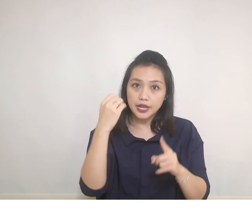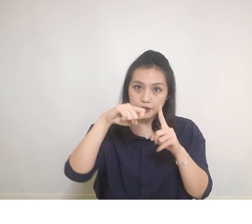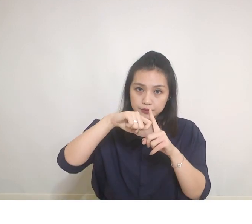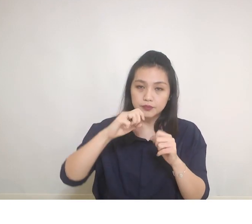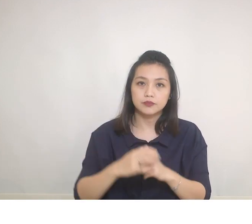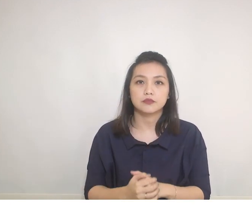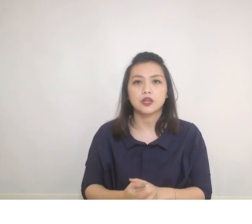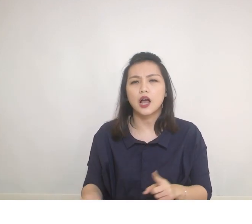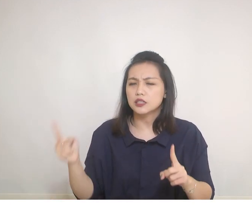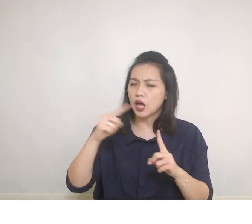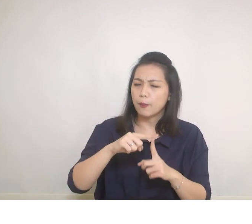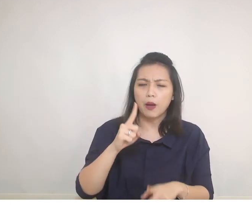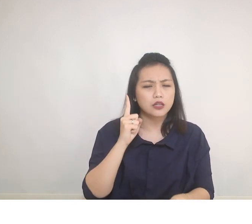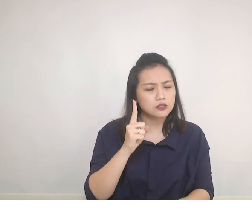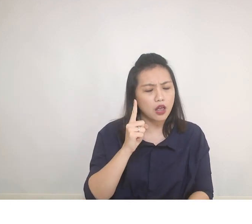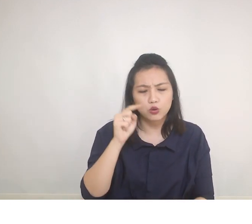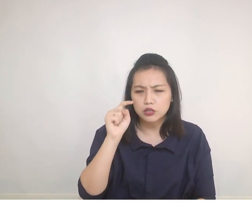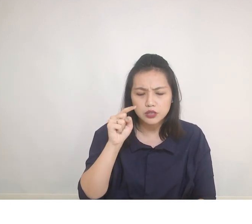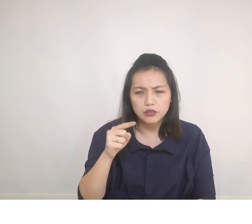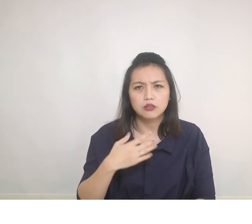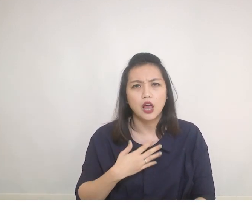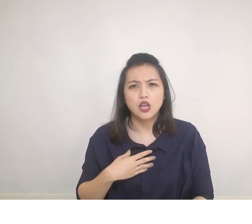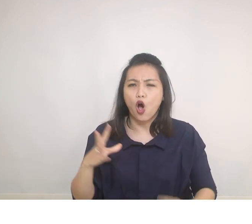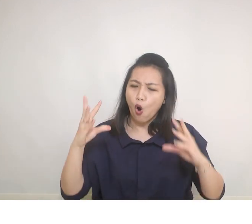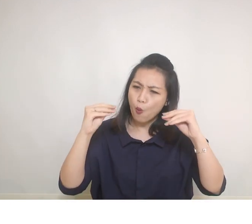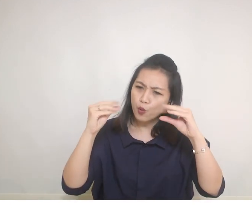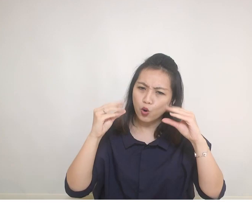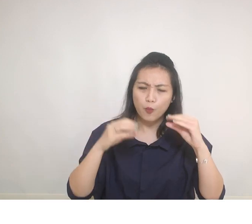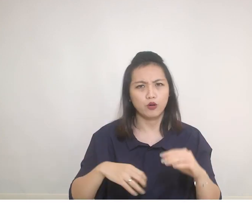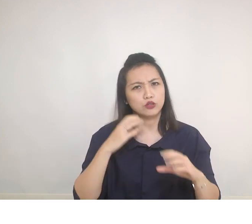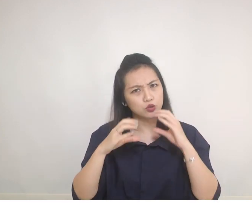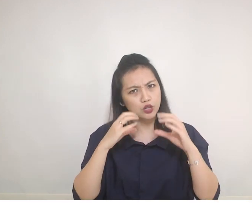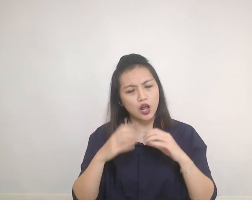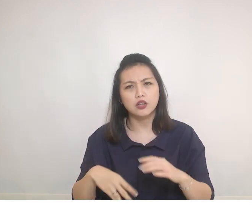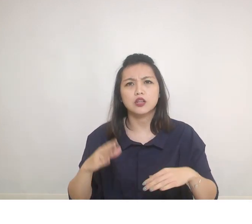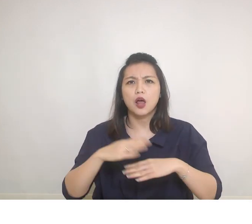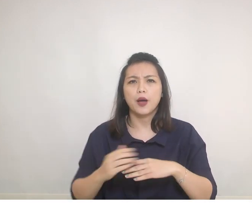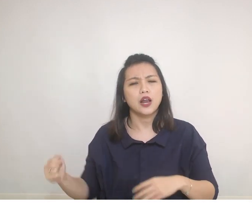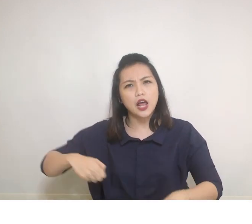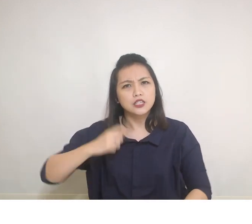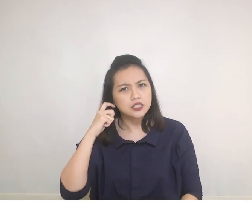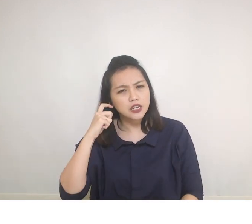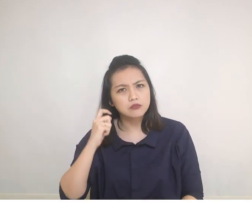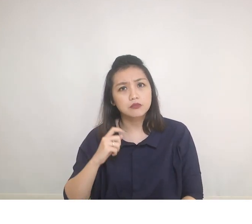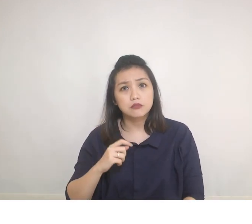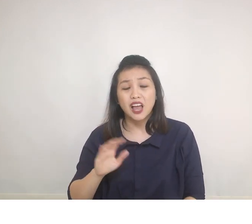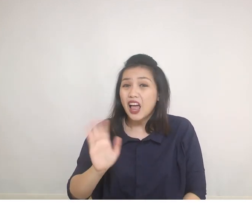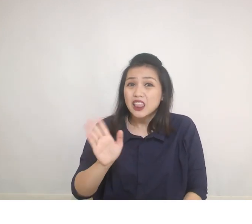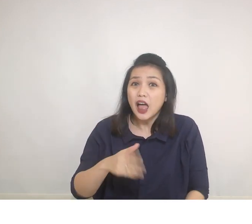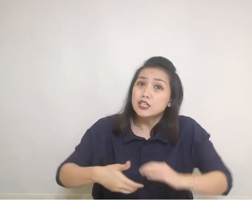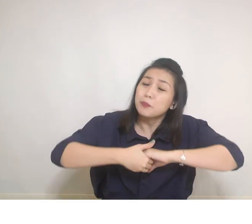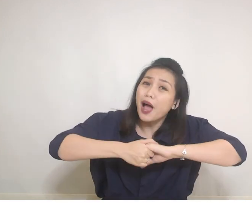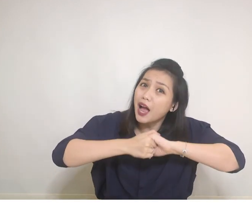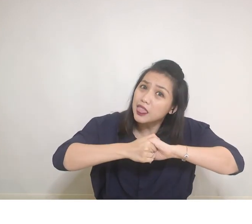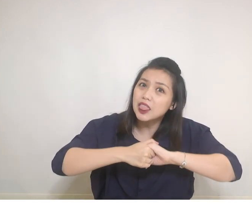di satu titik itu saya diskusi sama istri ada ketidakcocokan kayak gitu. Jadi istri saya ini